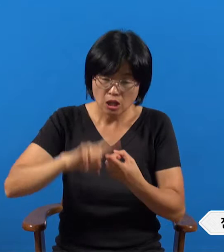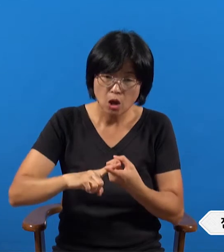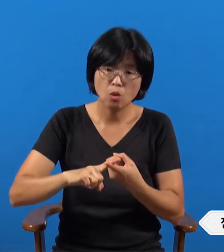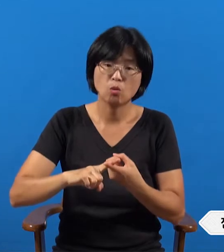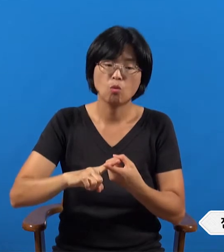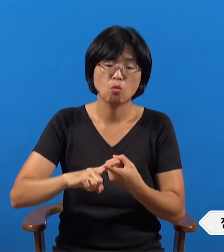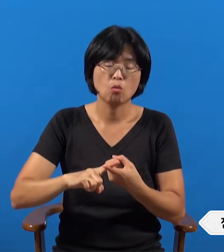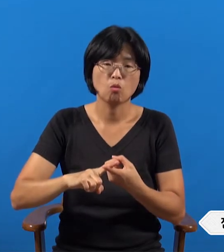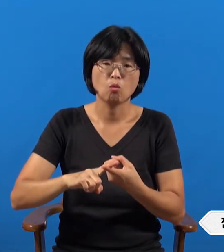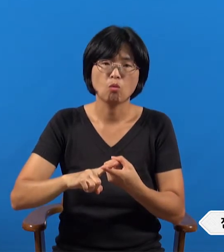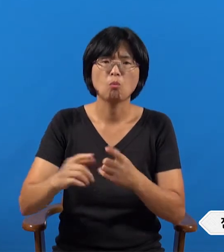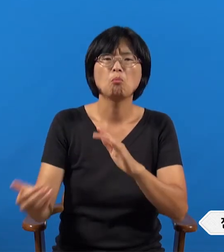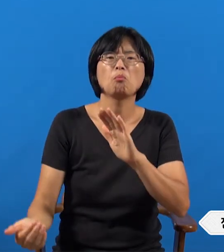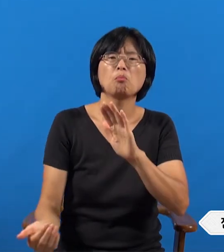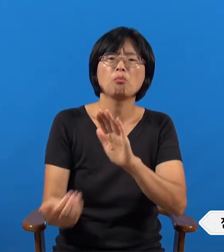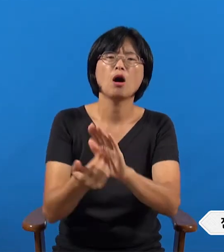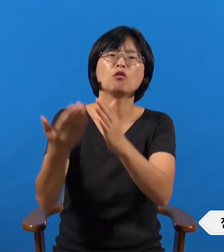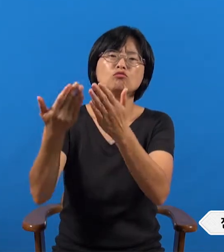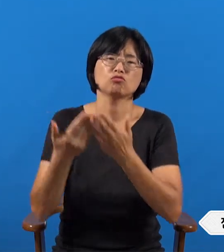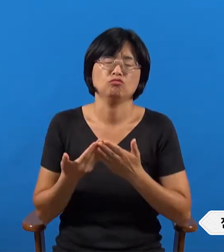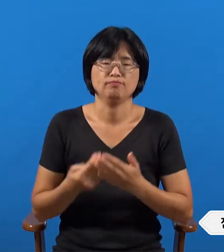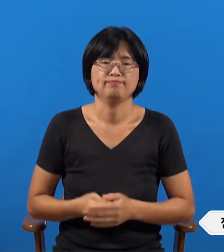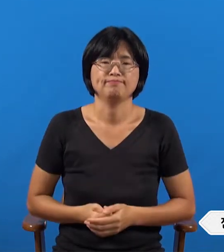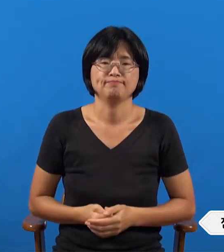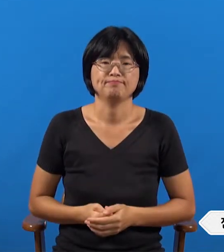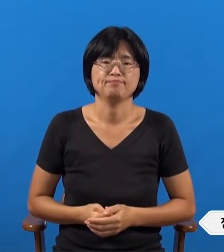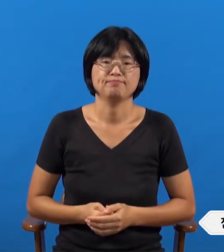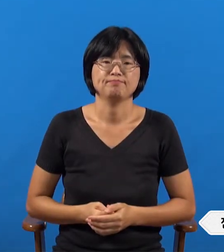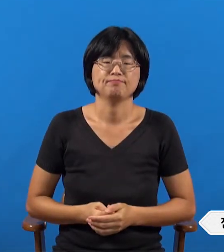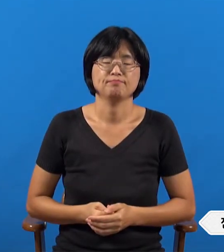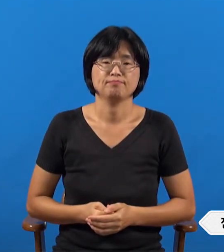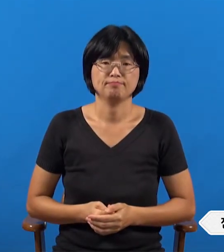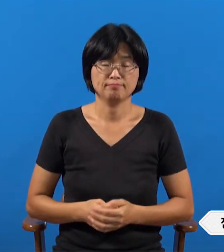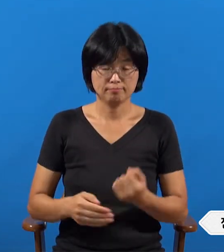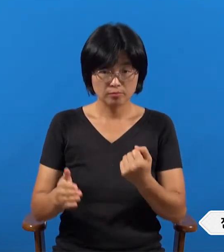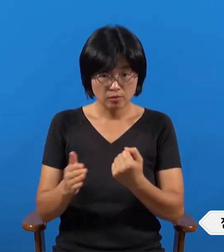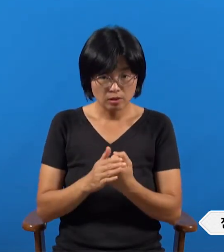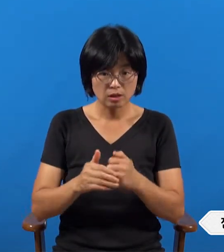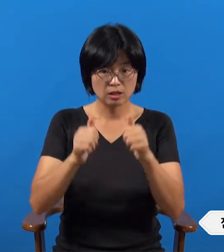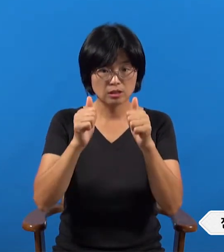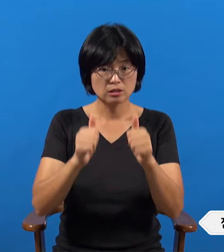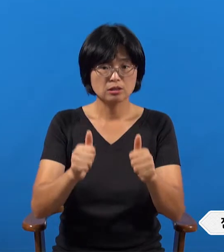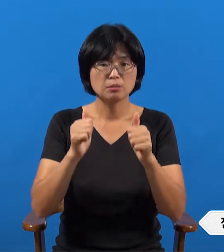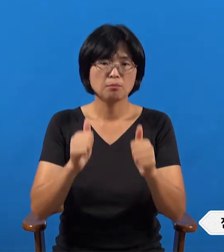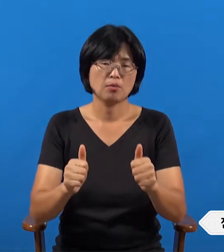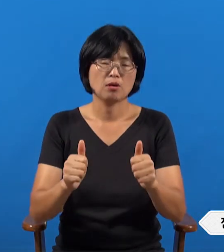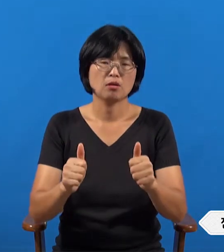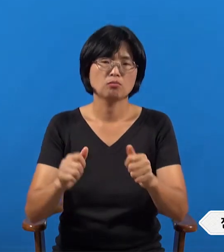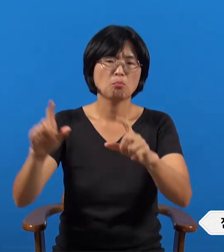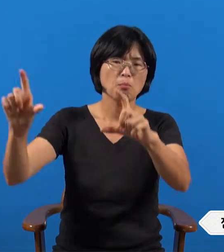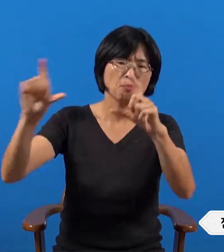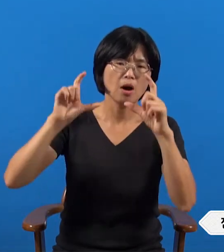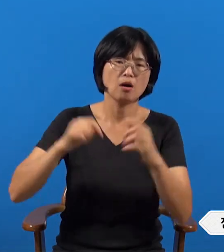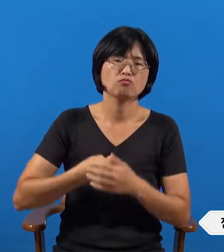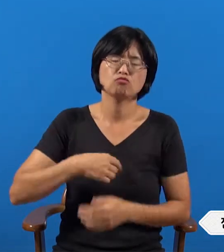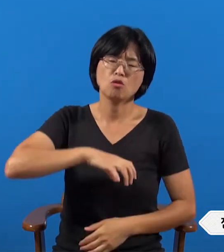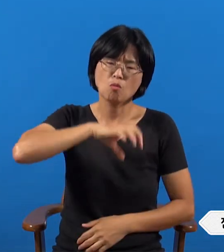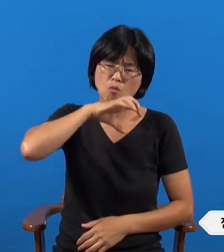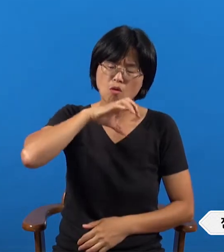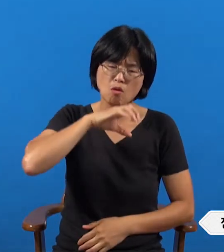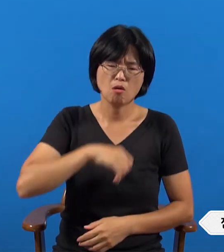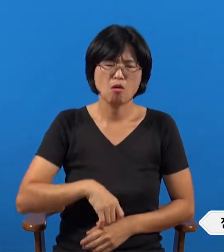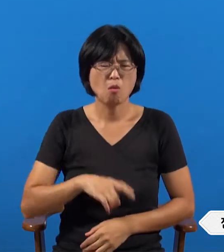그 말대로 내가 내게 이루겠다라고 말씀하시며 하나님께서 말씀을 듣습니다. 심판하십니다.